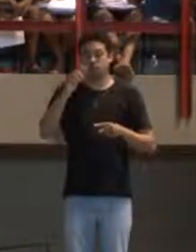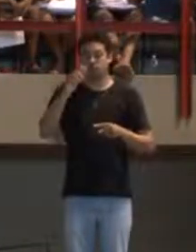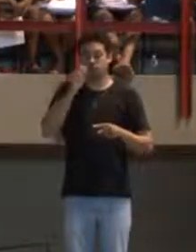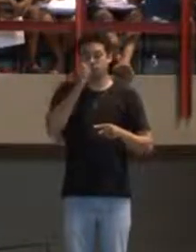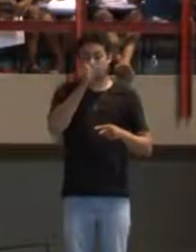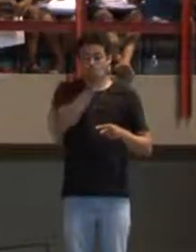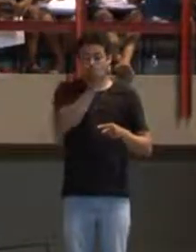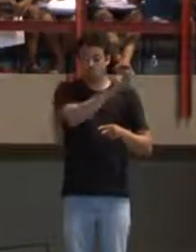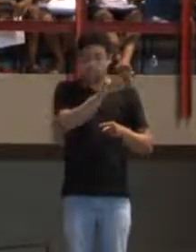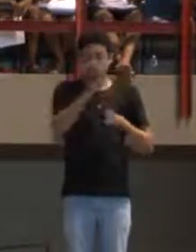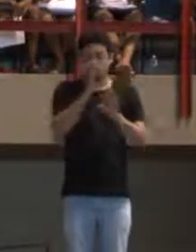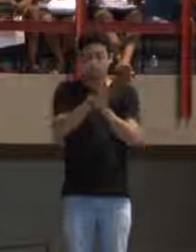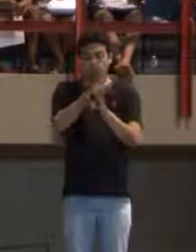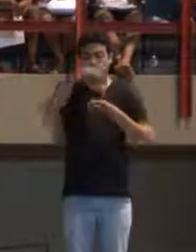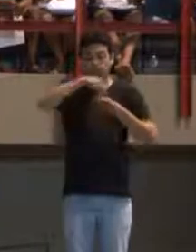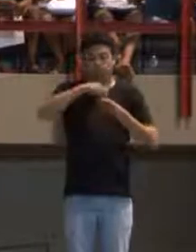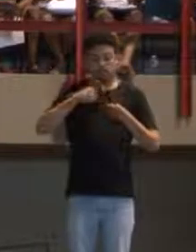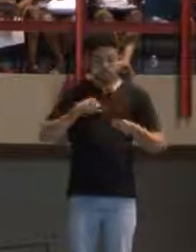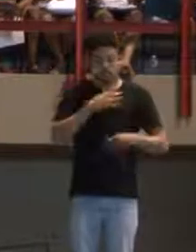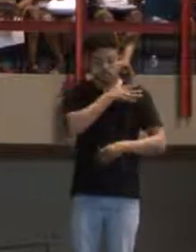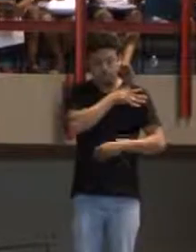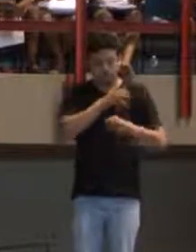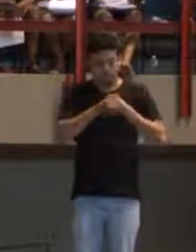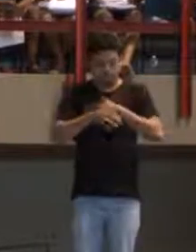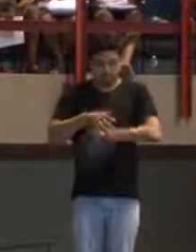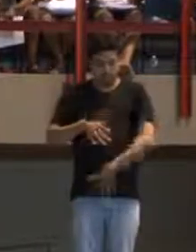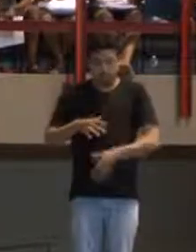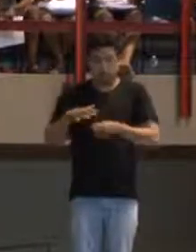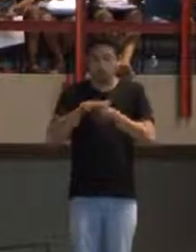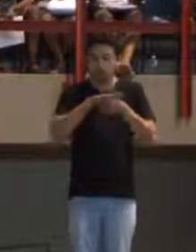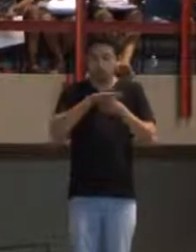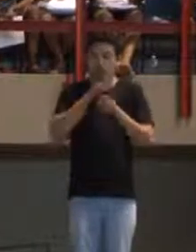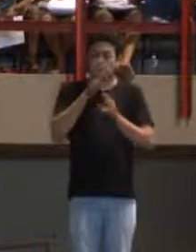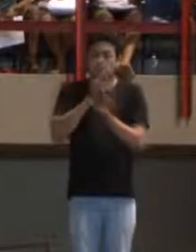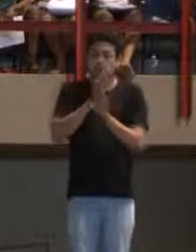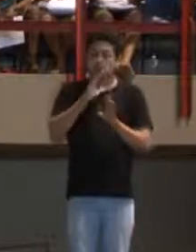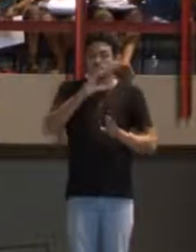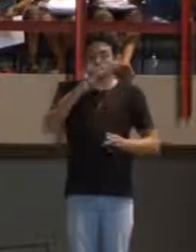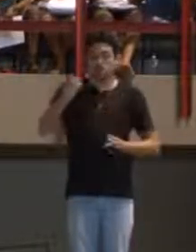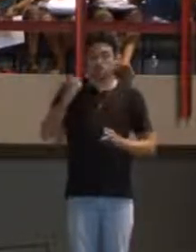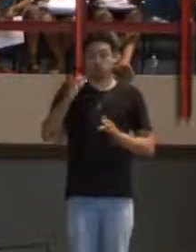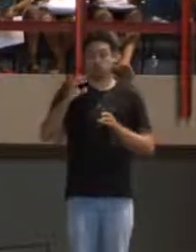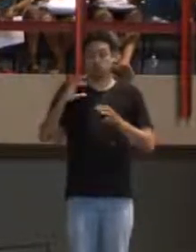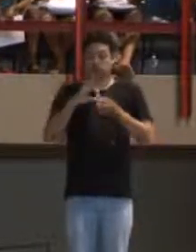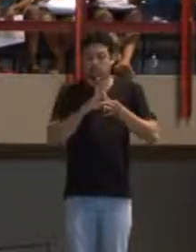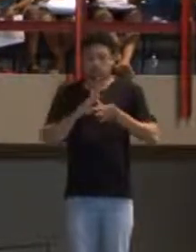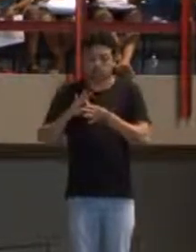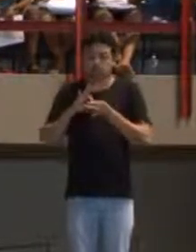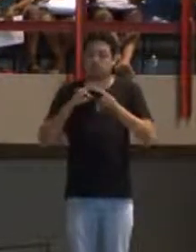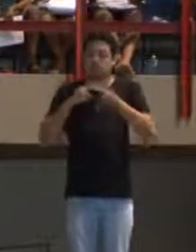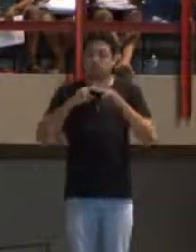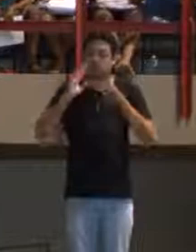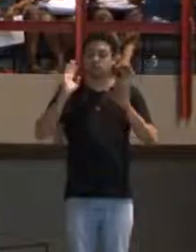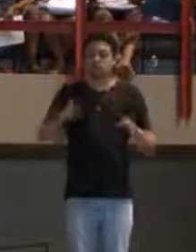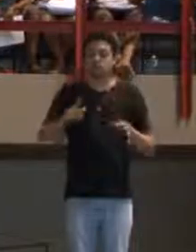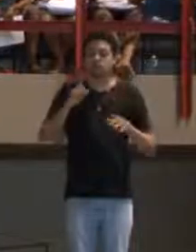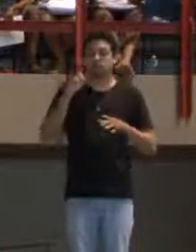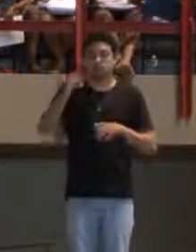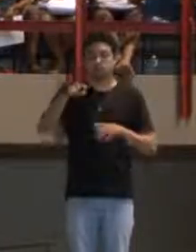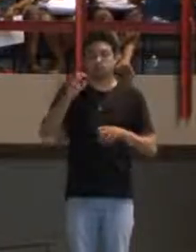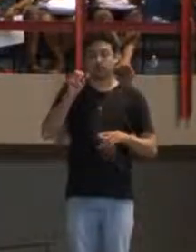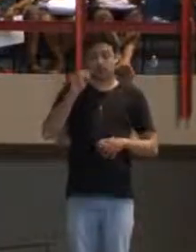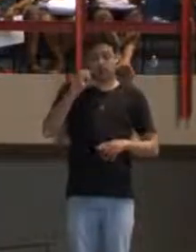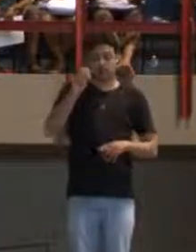das hemoglobinas. Isso quando todas as hemoglobinas ficam ocupadas por monóxido de carbono. Por isso que ele é classificado como um